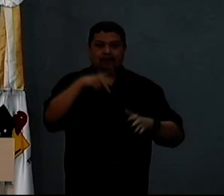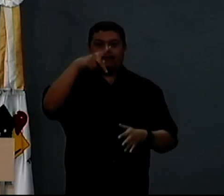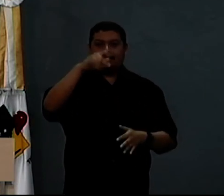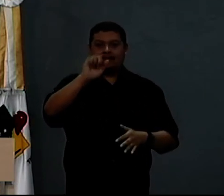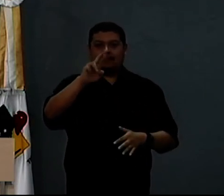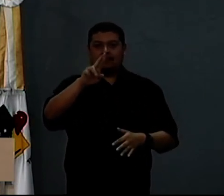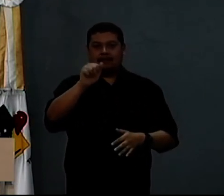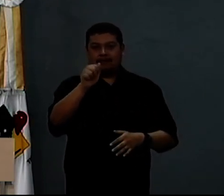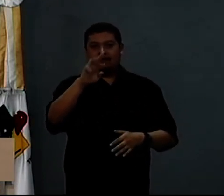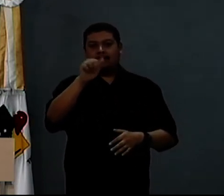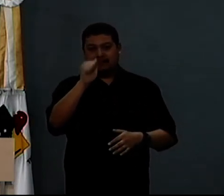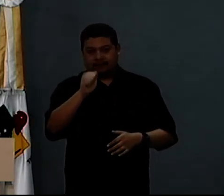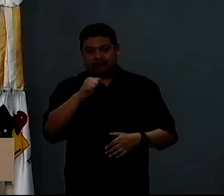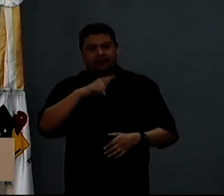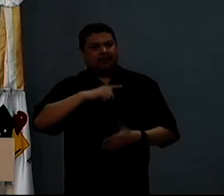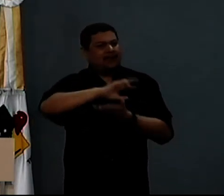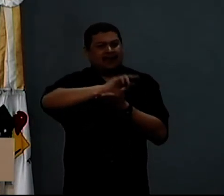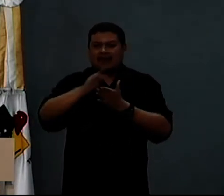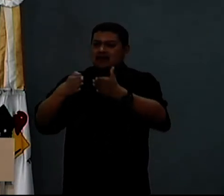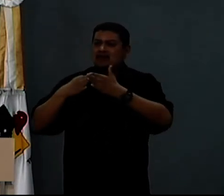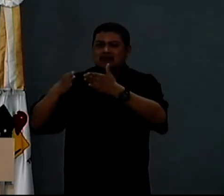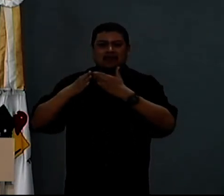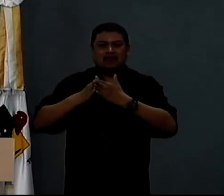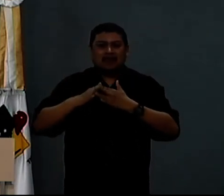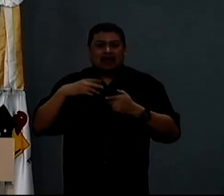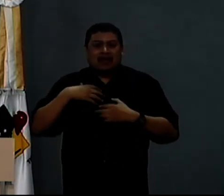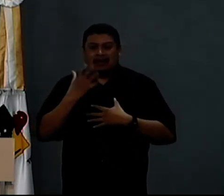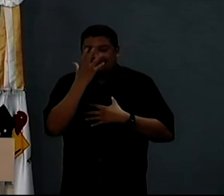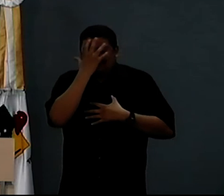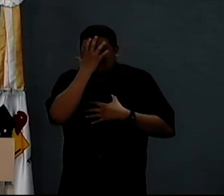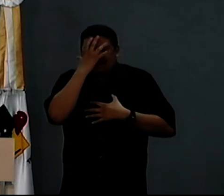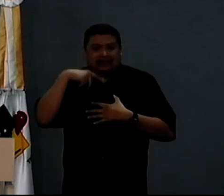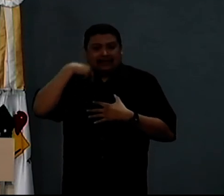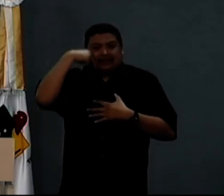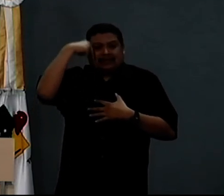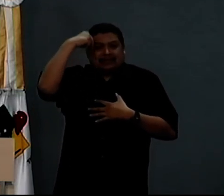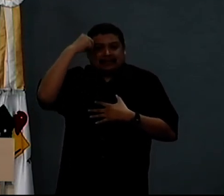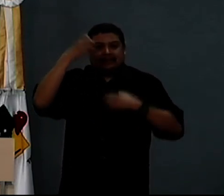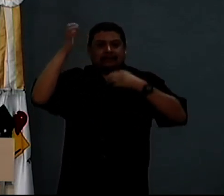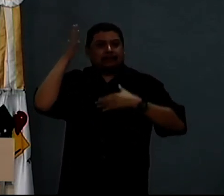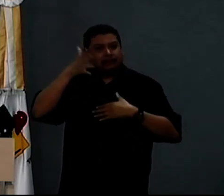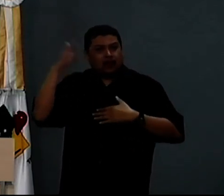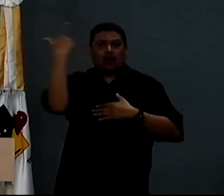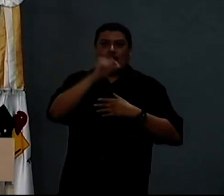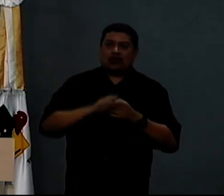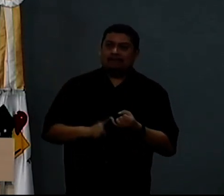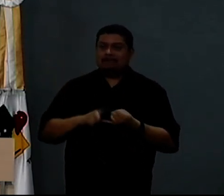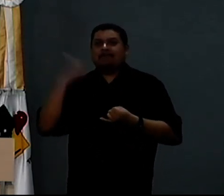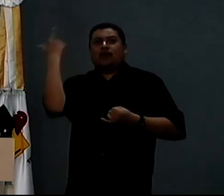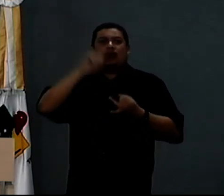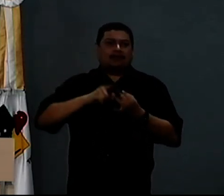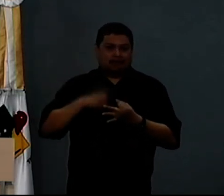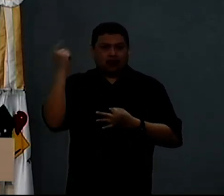tanto pedido, que é vergonhoso você ter que ficar falando várias vezes. Eu me lembro que, dia 20 do ano passado, dia 20 de maio